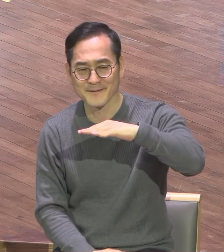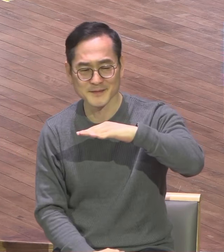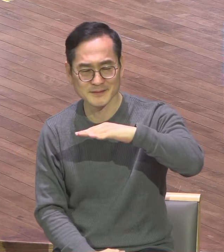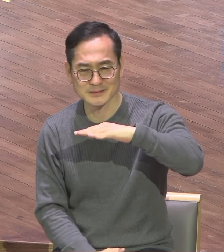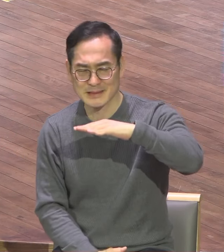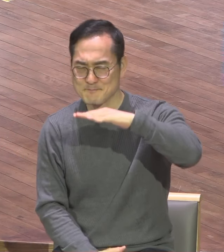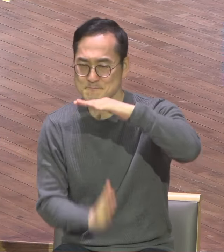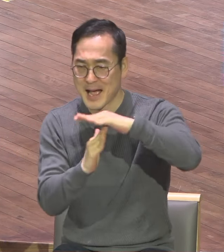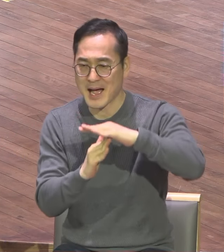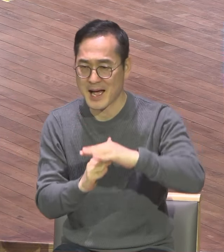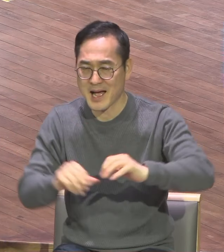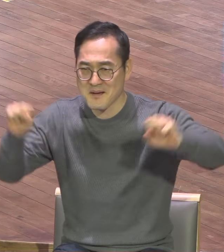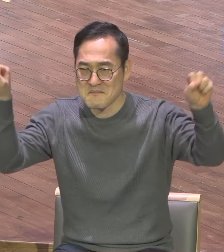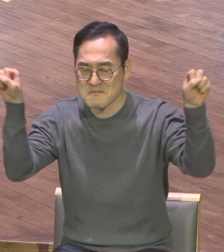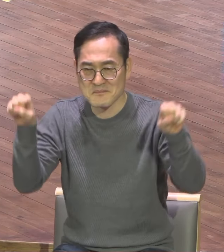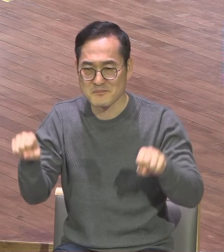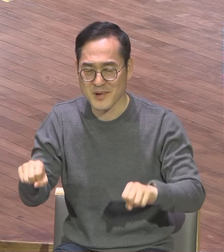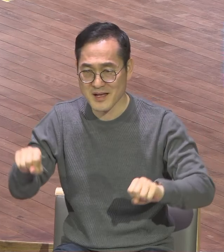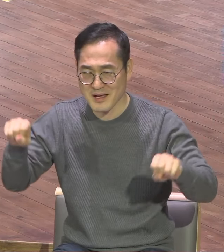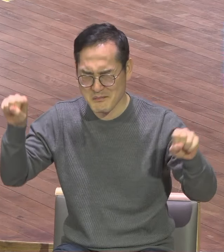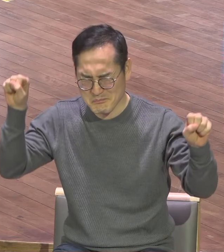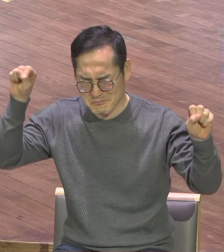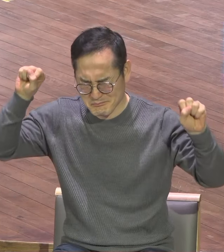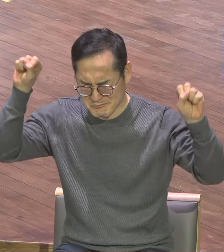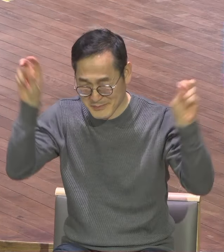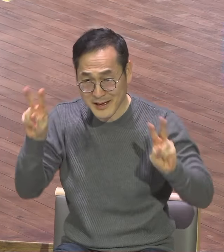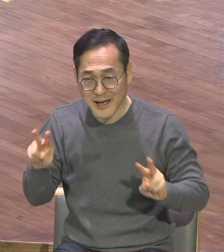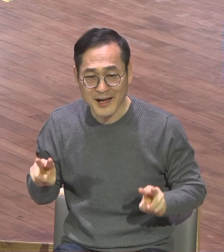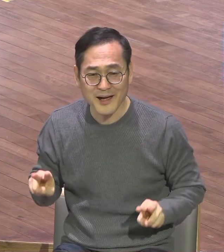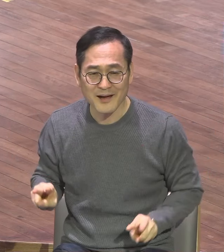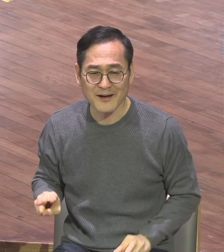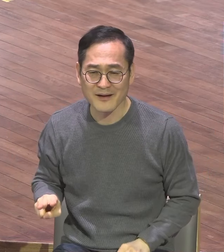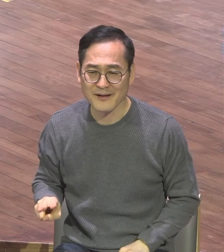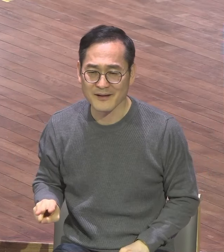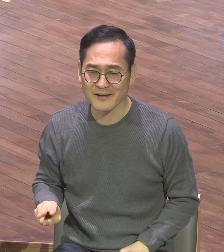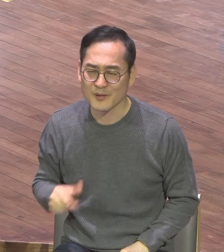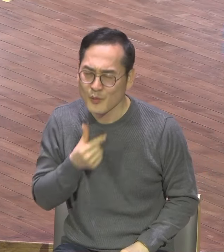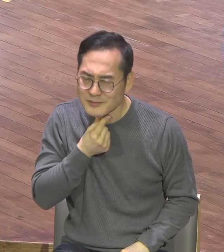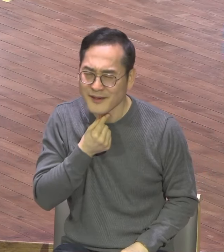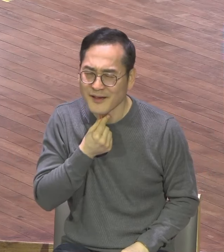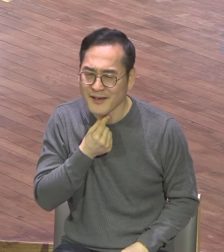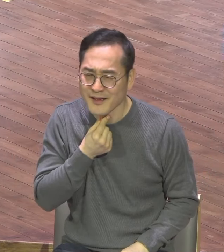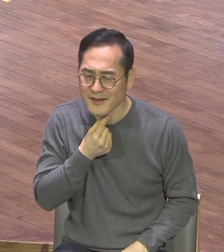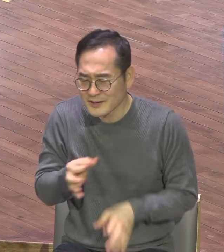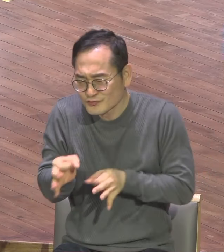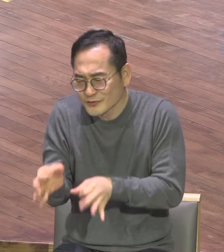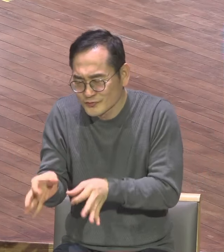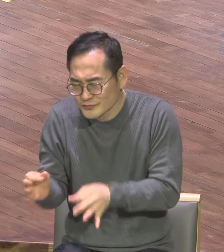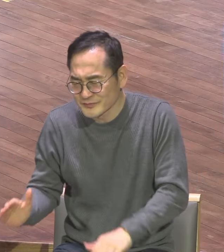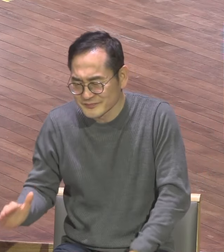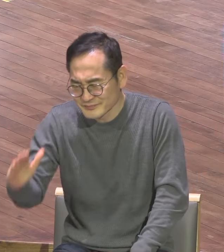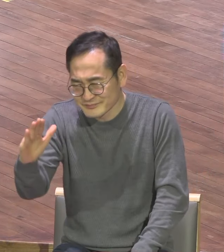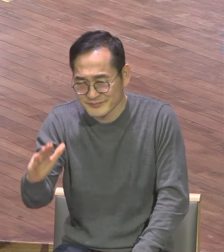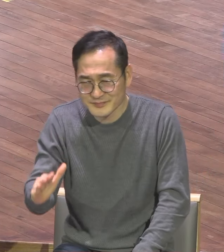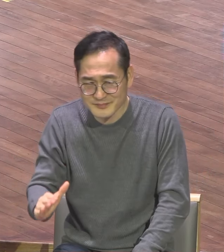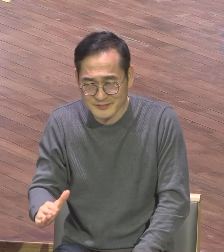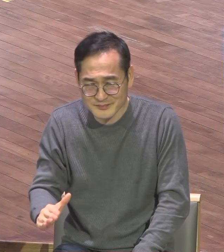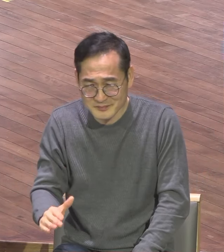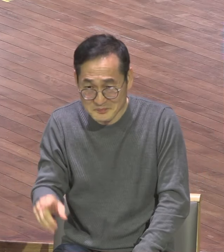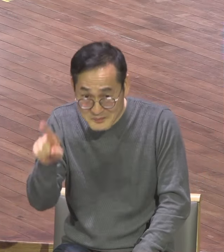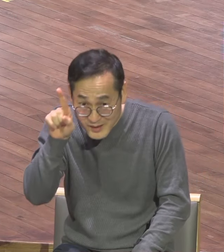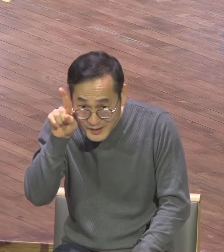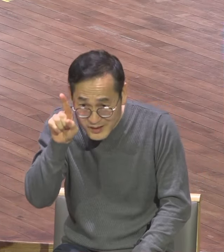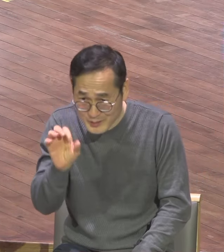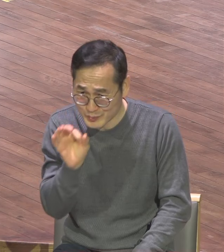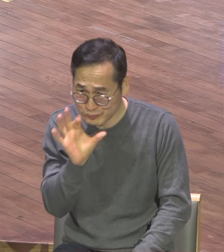맞기를 기대하지요. 상한가, 내가 가진 주식이 상한가를 때리도록. 그런데 생각과 같이 잘 안 되지요. 잘